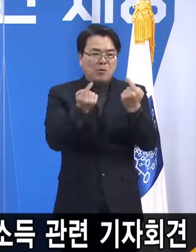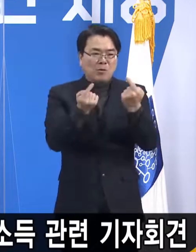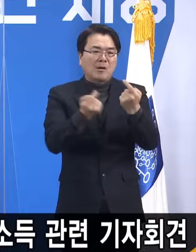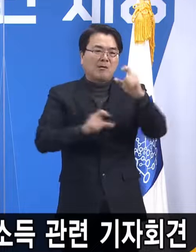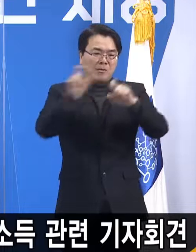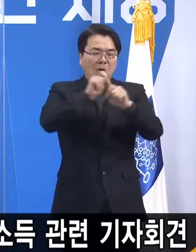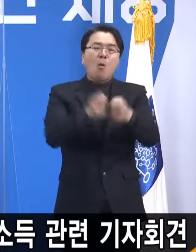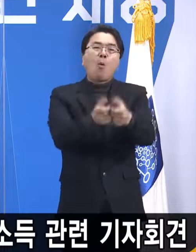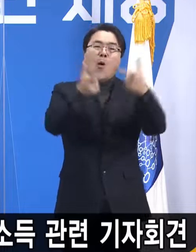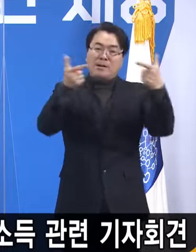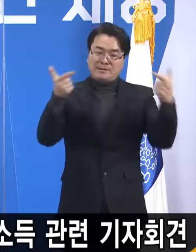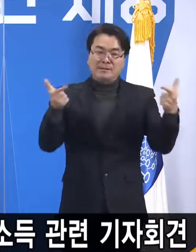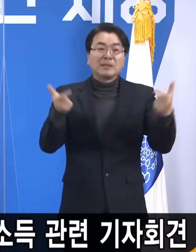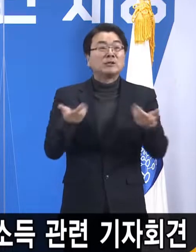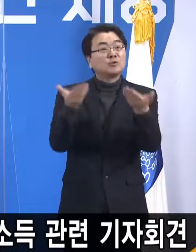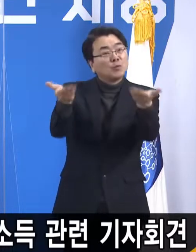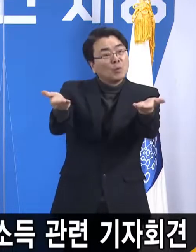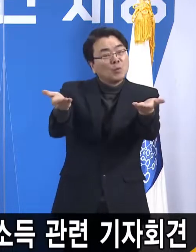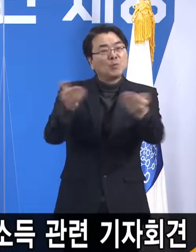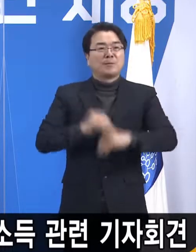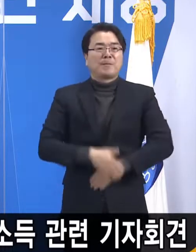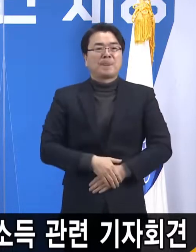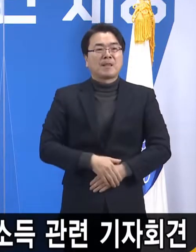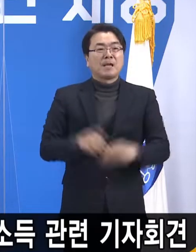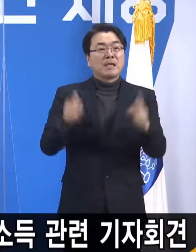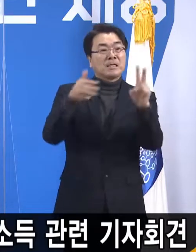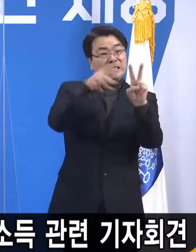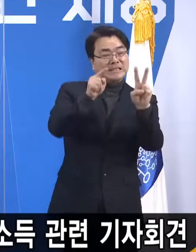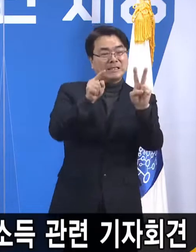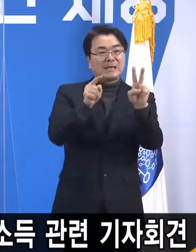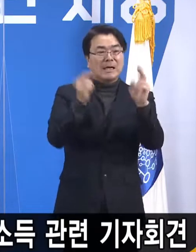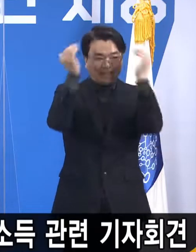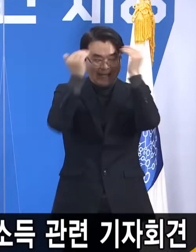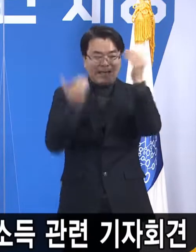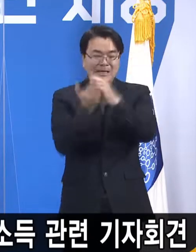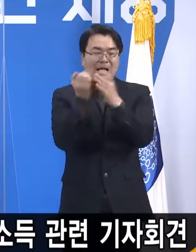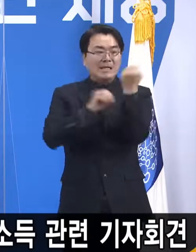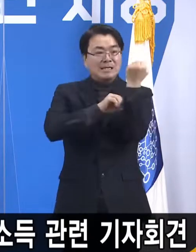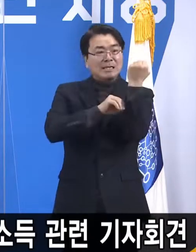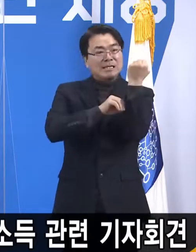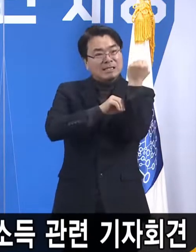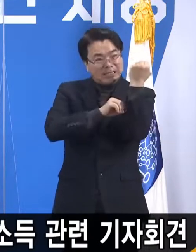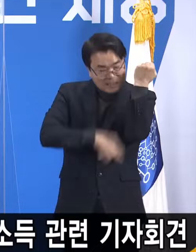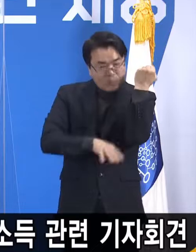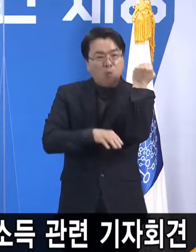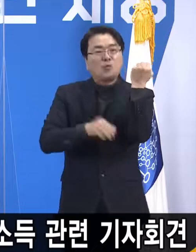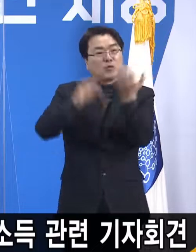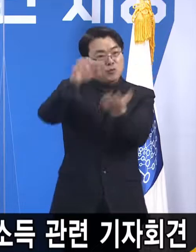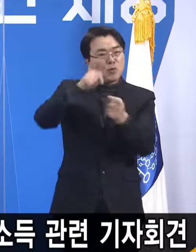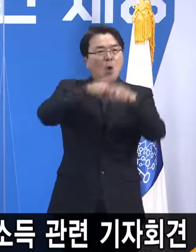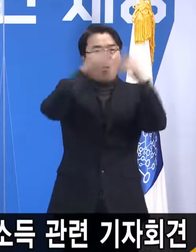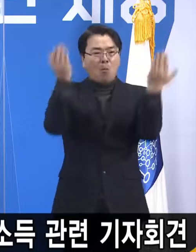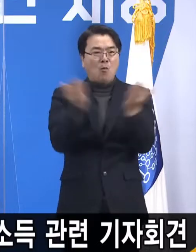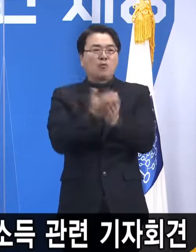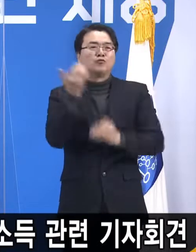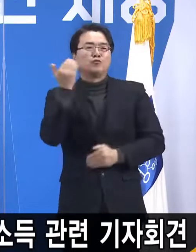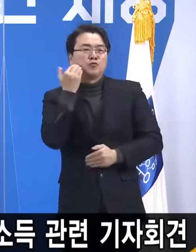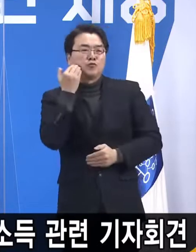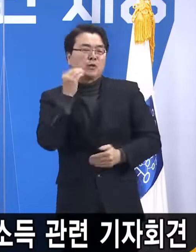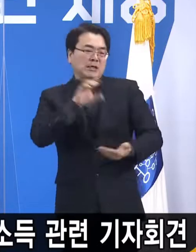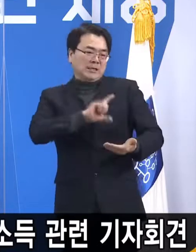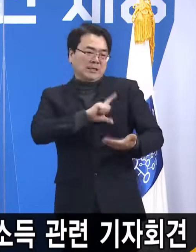대상을 확대했습니다. 2차 재난 기본소득은 등록한 모든 외국인